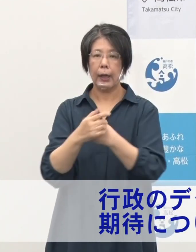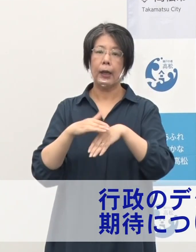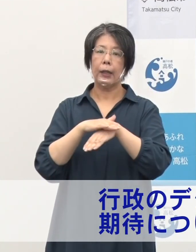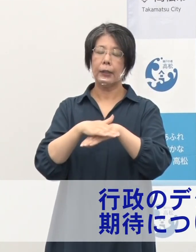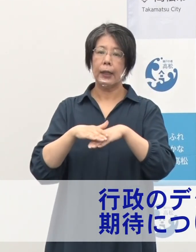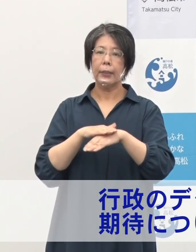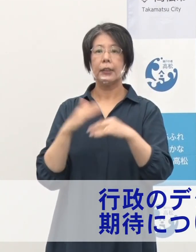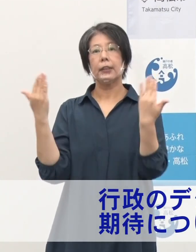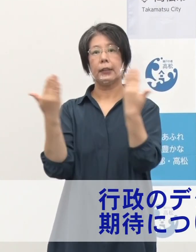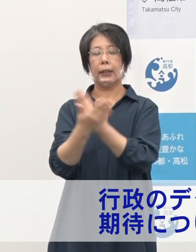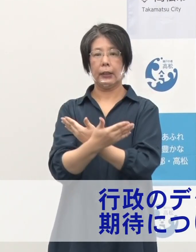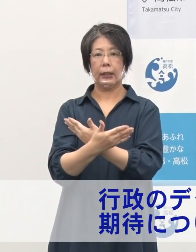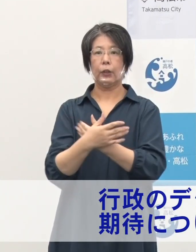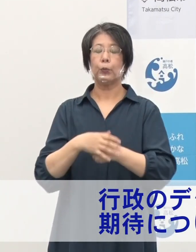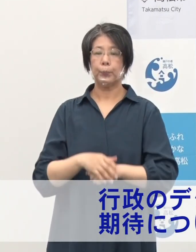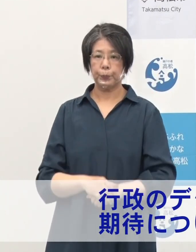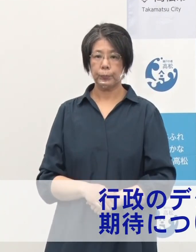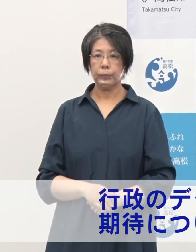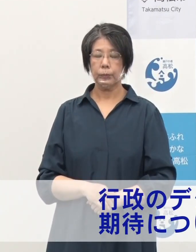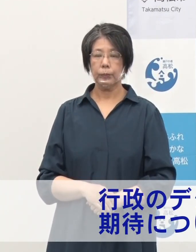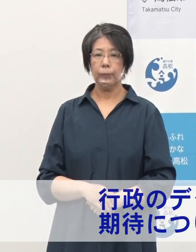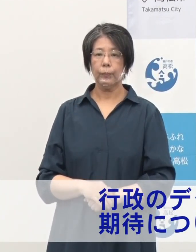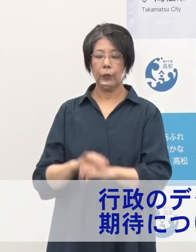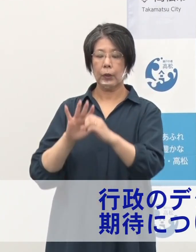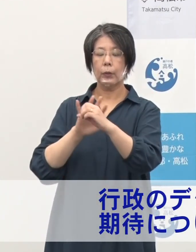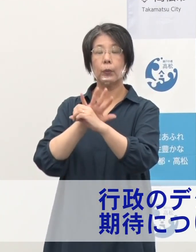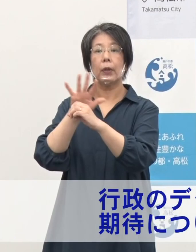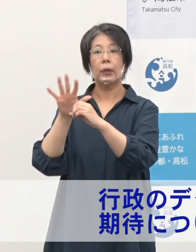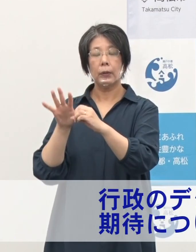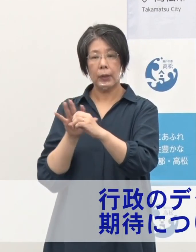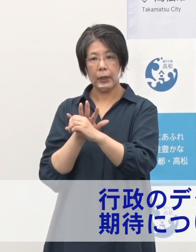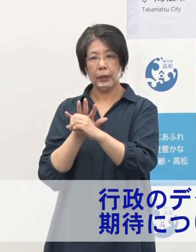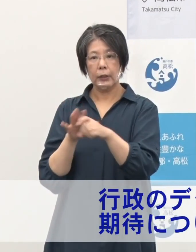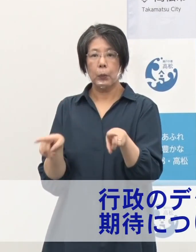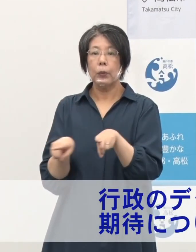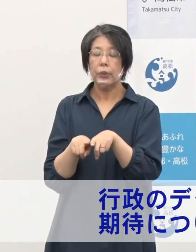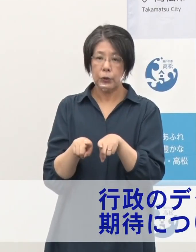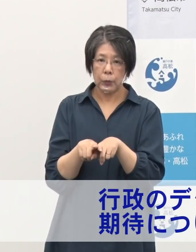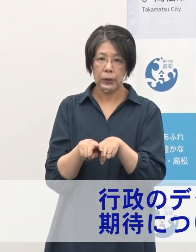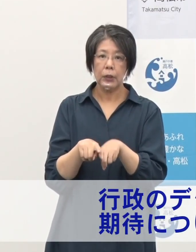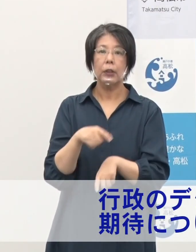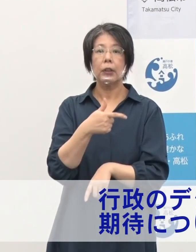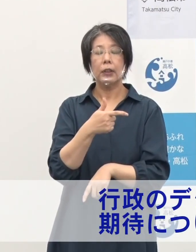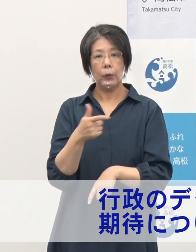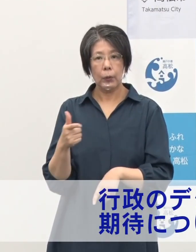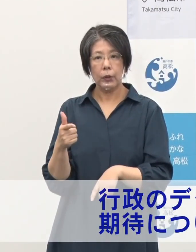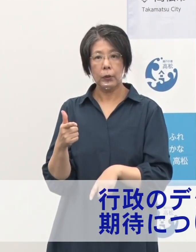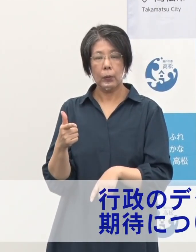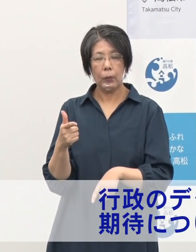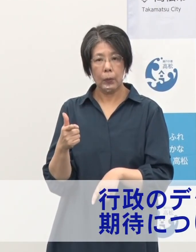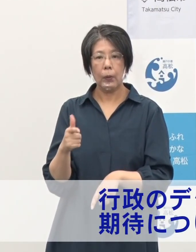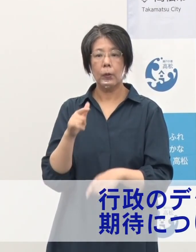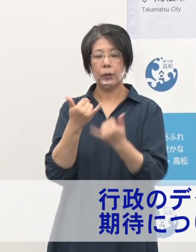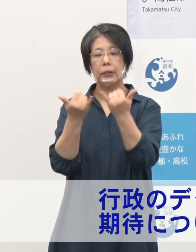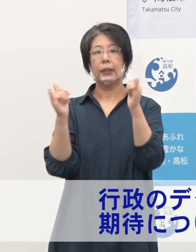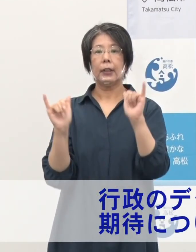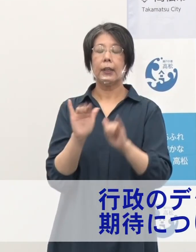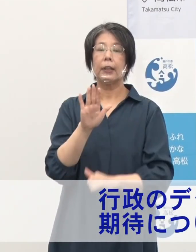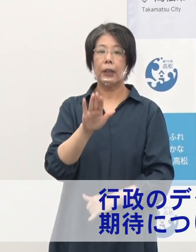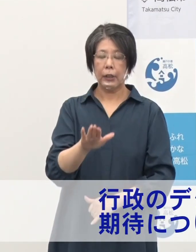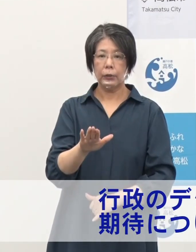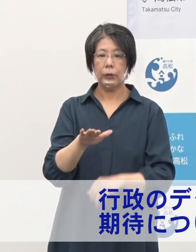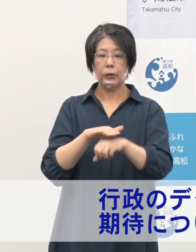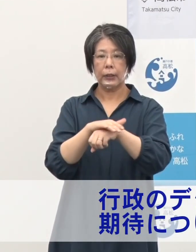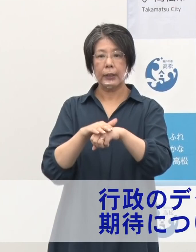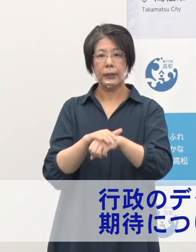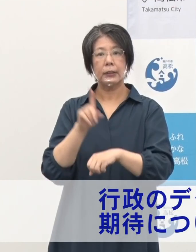かいわゆるだ with 頃なーとかアフターコーナーとか言われますがそういう時代において私はキーワードの1つ一番大きなものの一つ